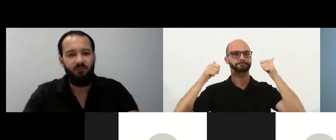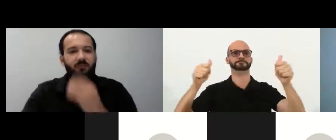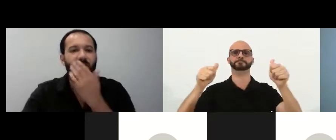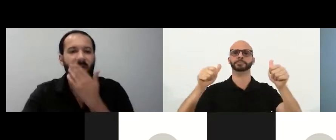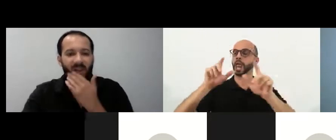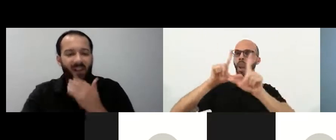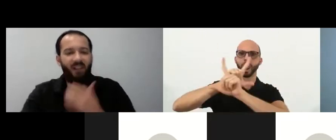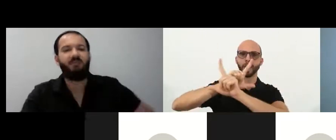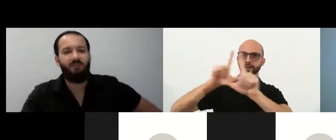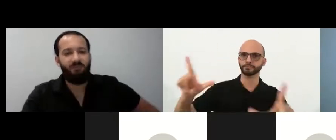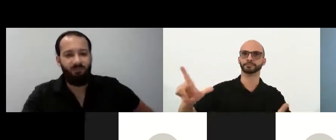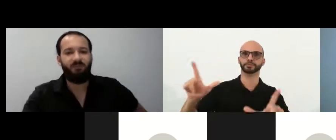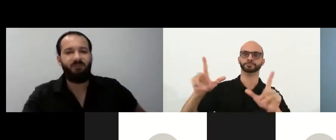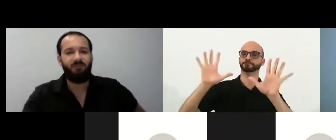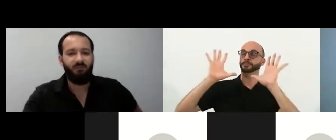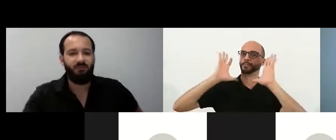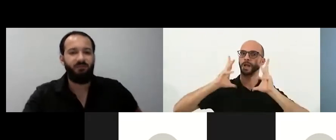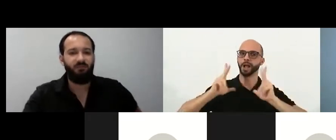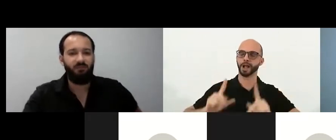excelente e voltada à tecnologia,